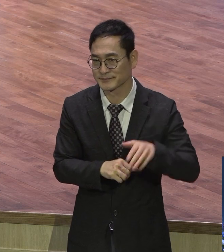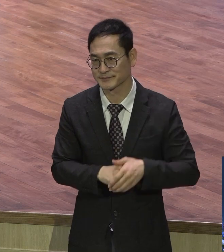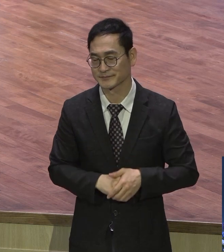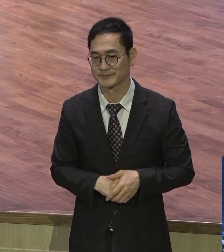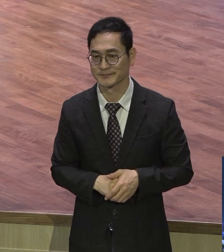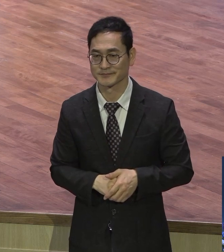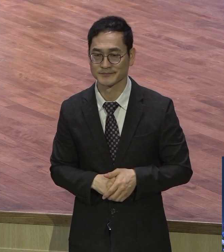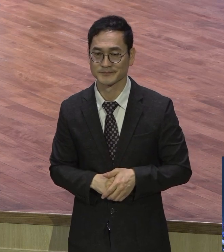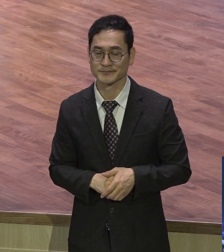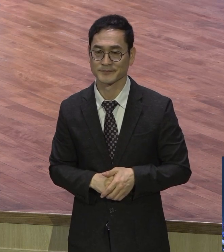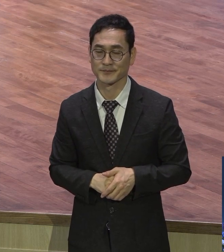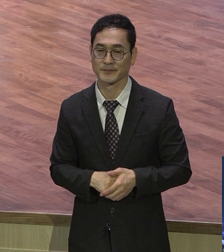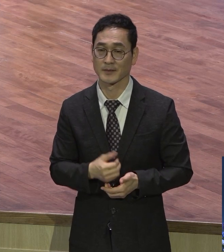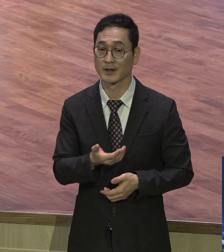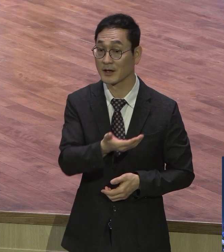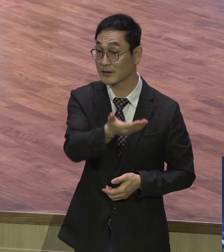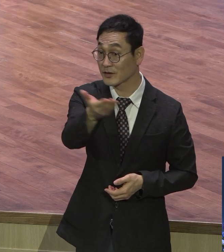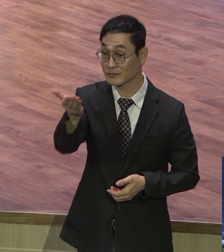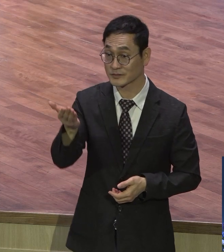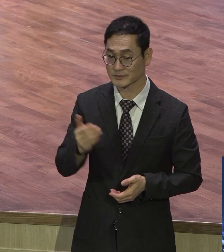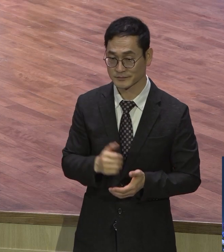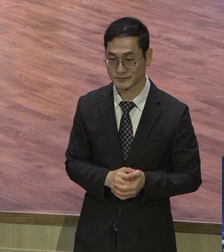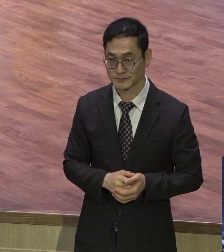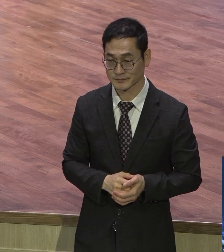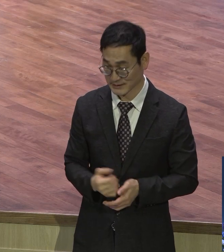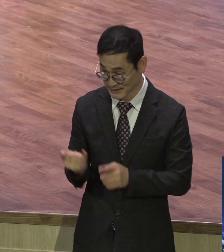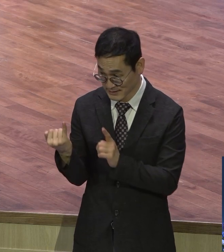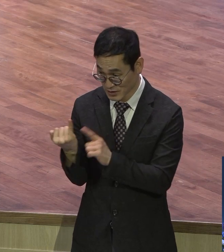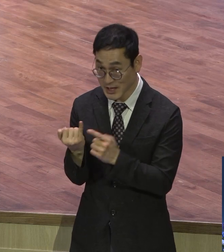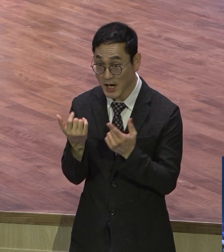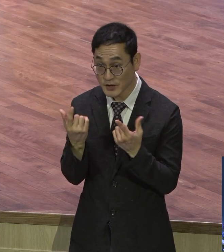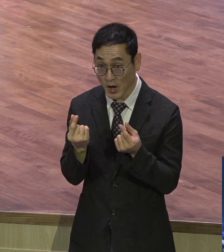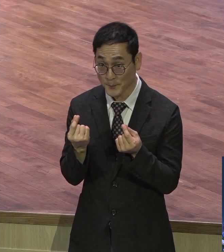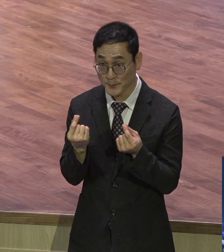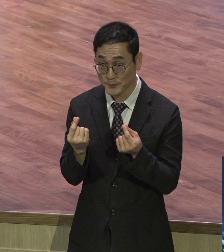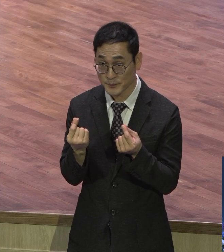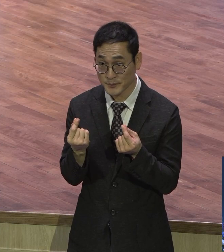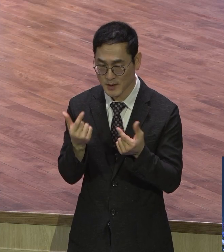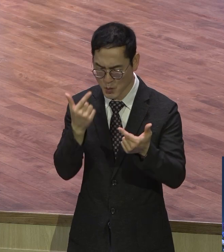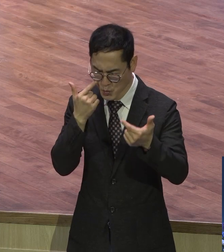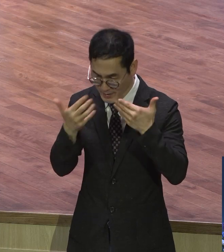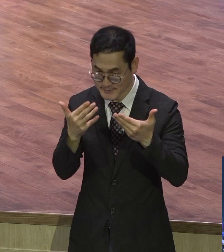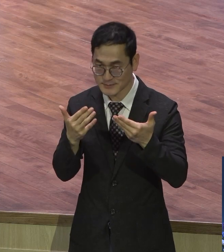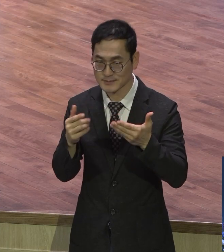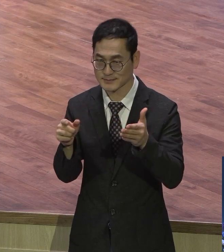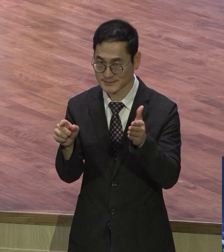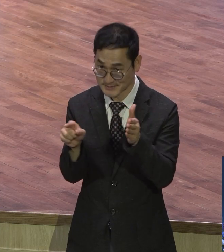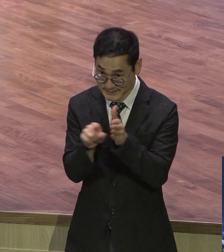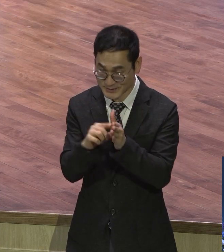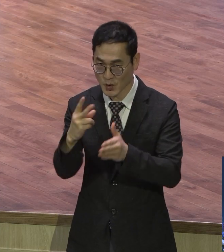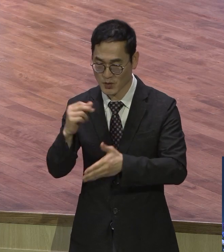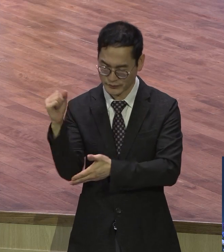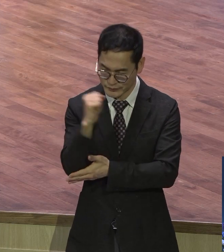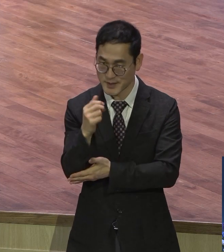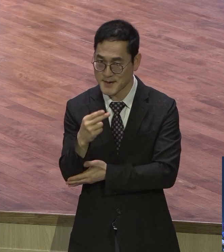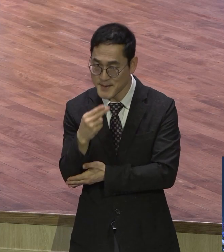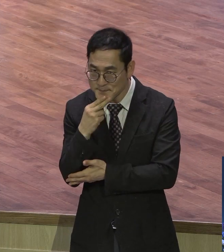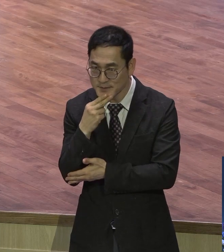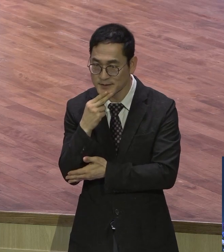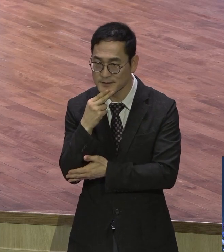영계절 성도는 본문의 여자처럼 확고부동한 믿음이 플랫폼이 되는 그런